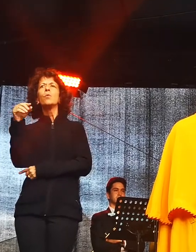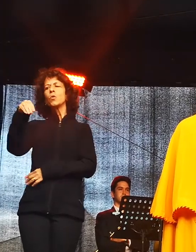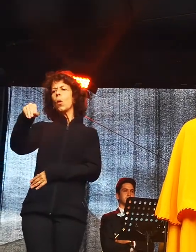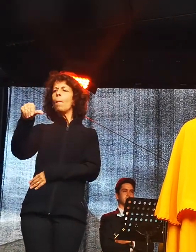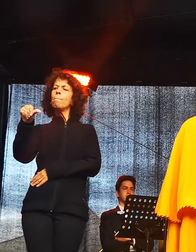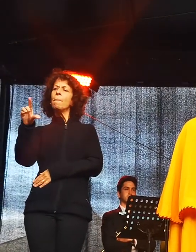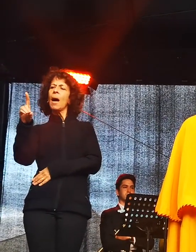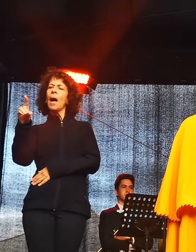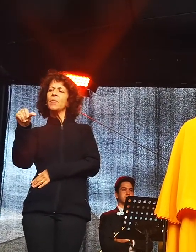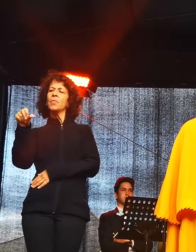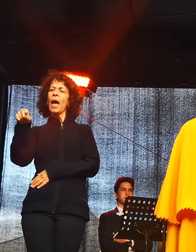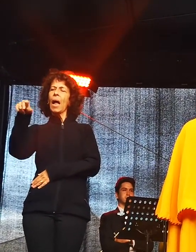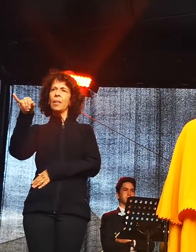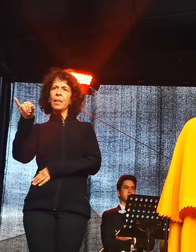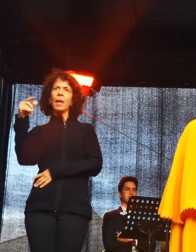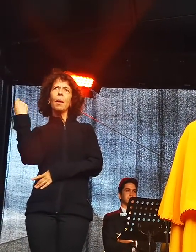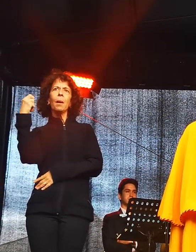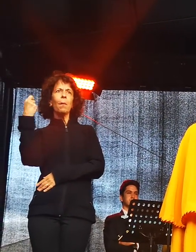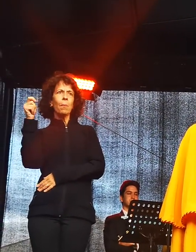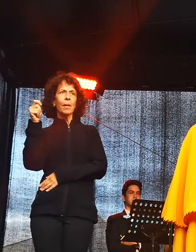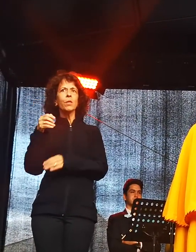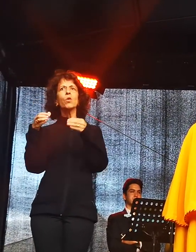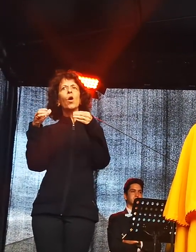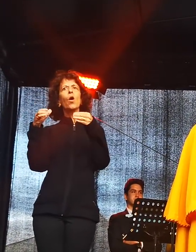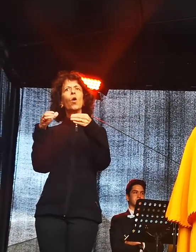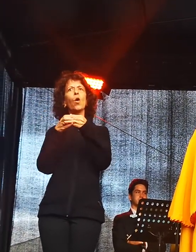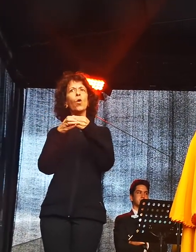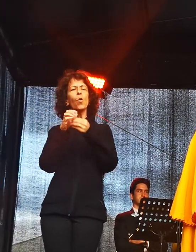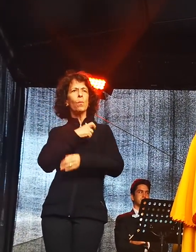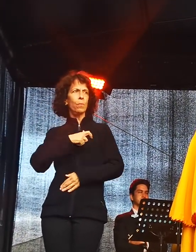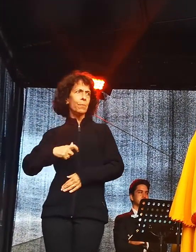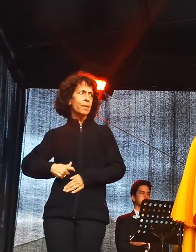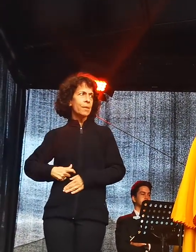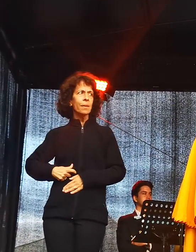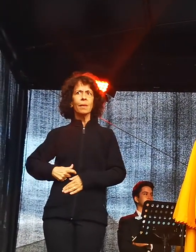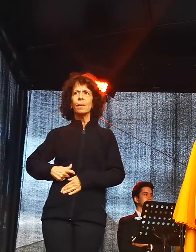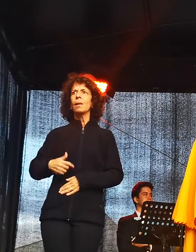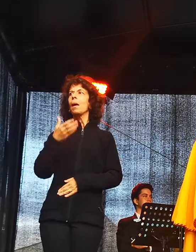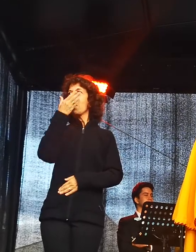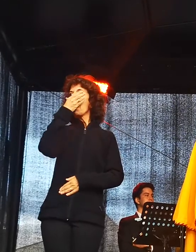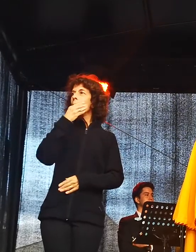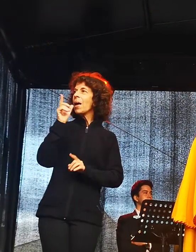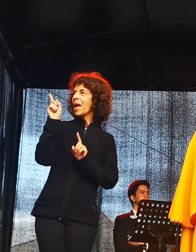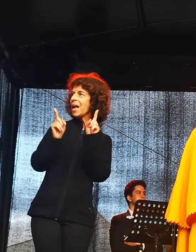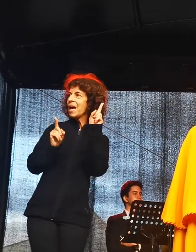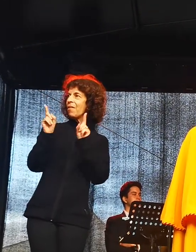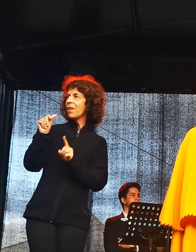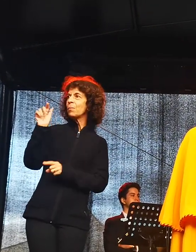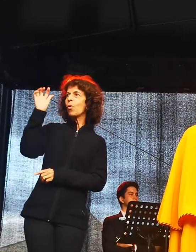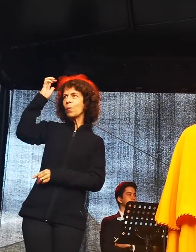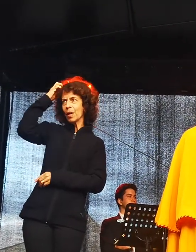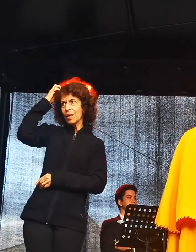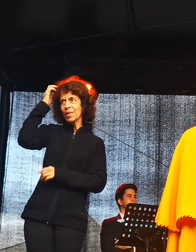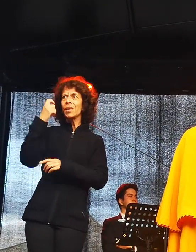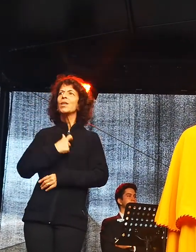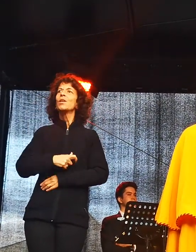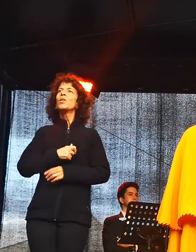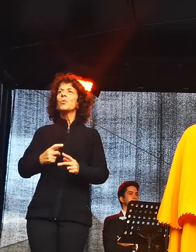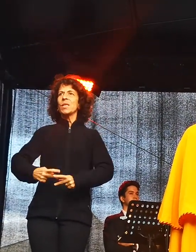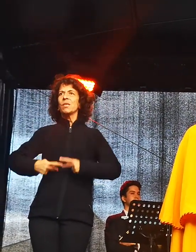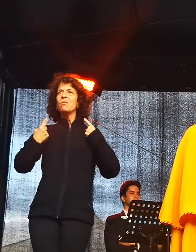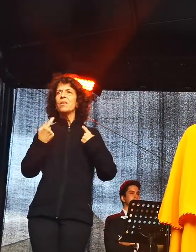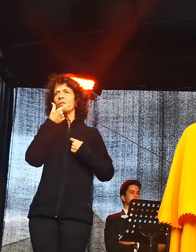Madani, président de notre conseil municipal. Je vous souhaite une belle fête du 1er août. Vive la Suisse et